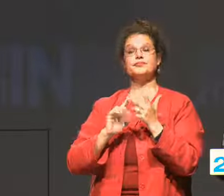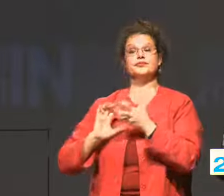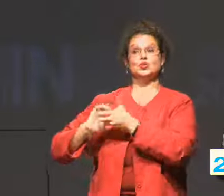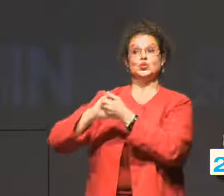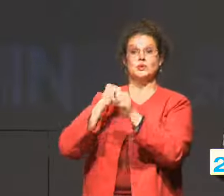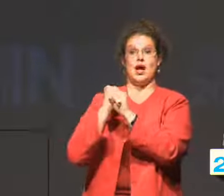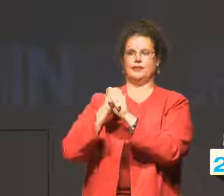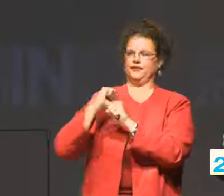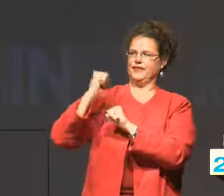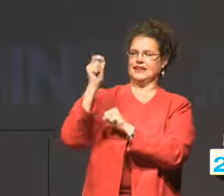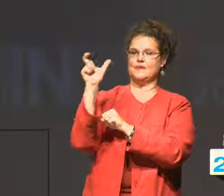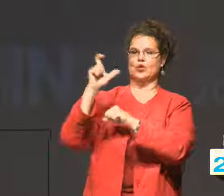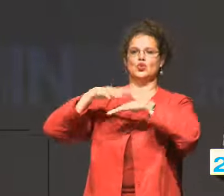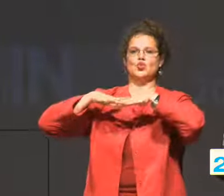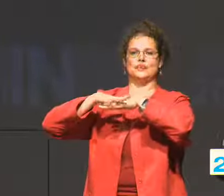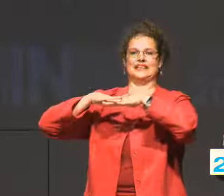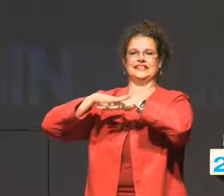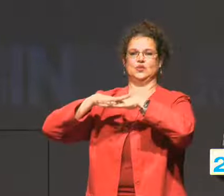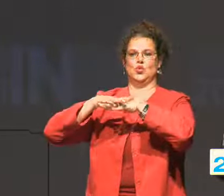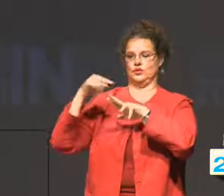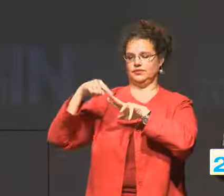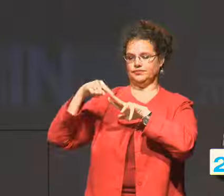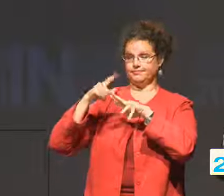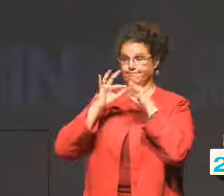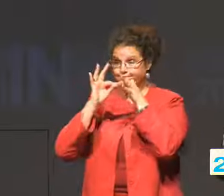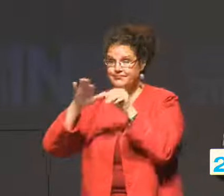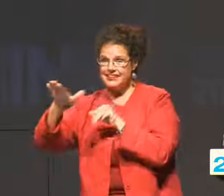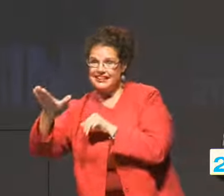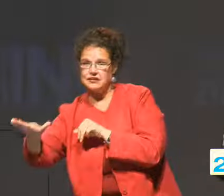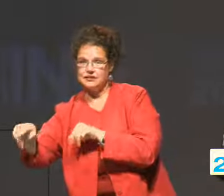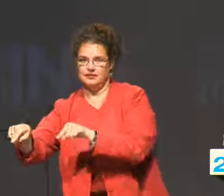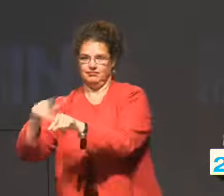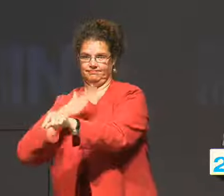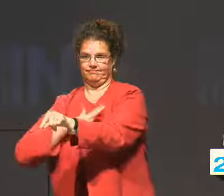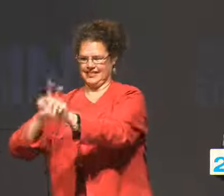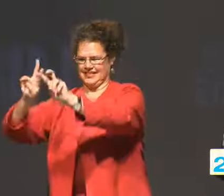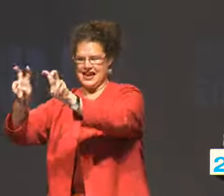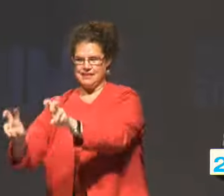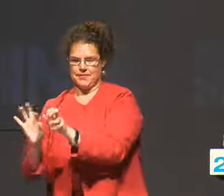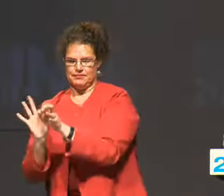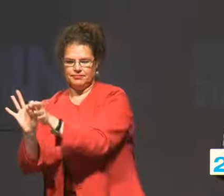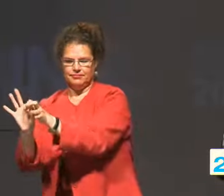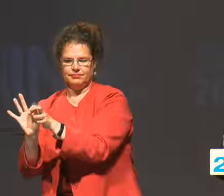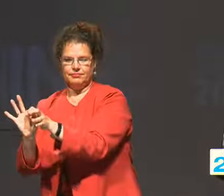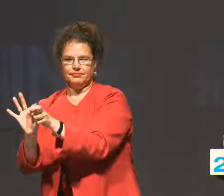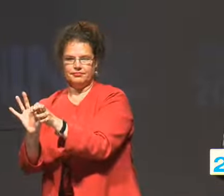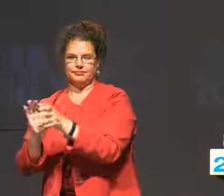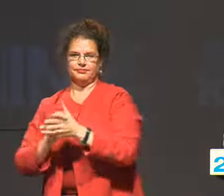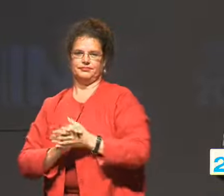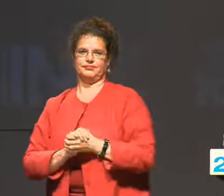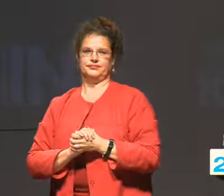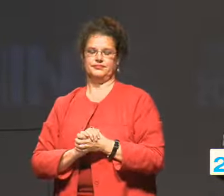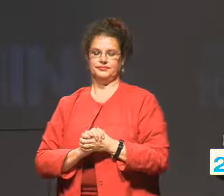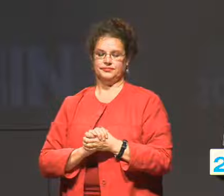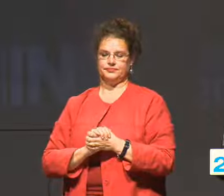Stehen genügend Maßnahmen zur Verfügung? Werden die Kinder entsprechend unterstützt? Passt